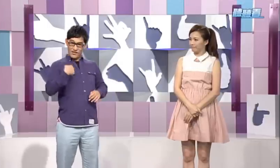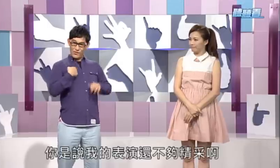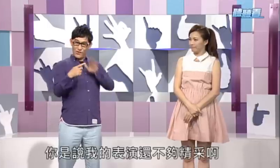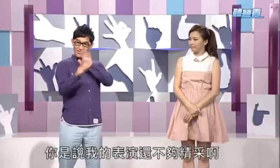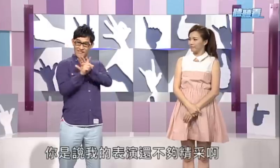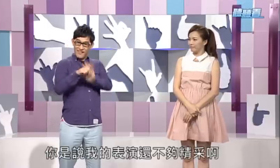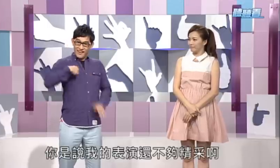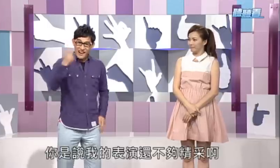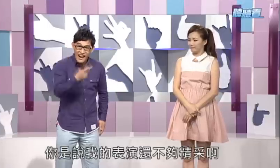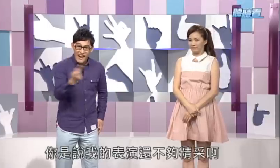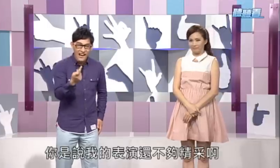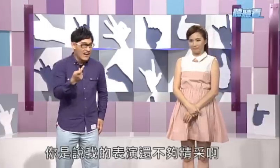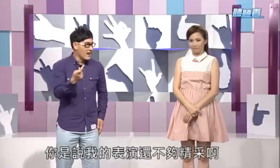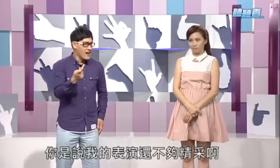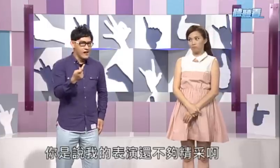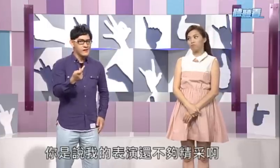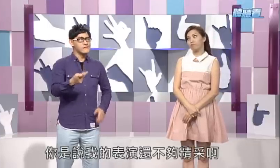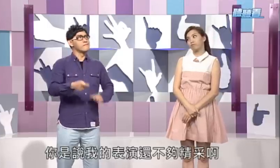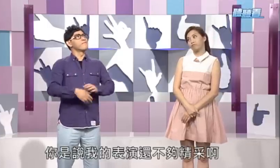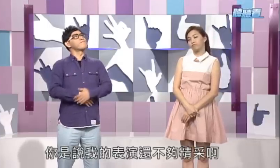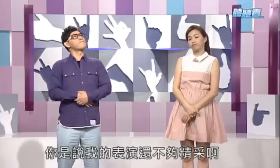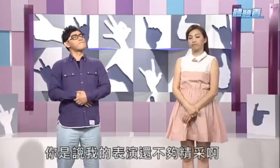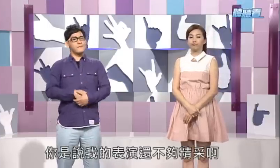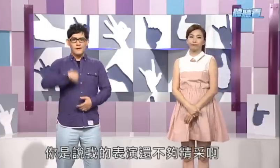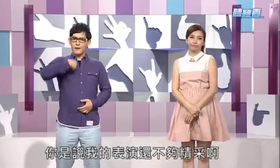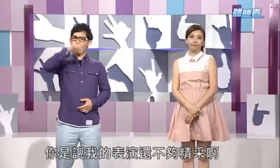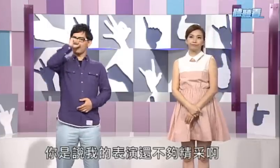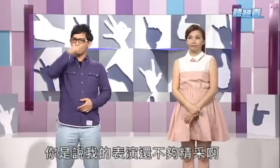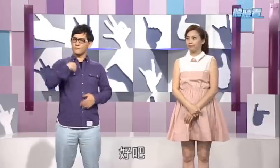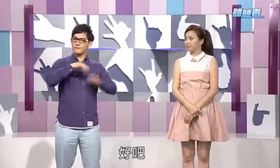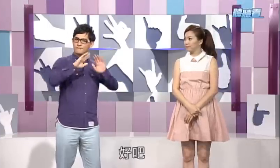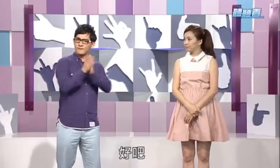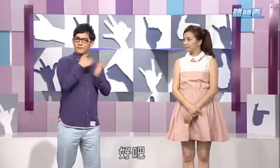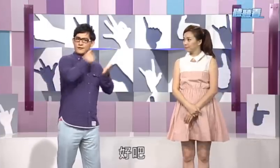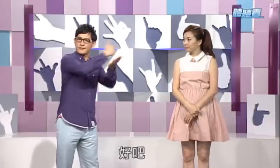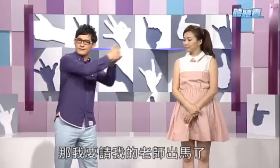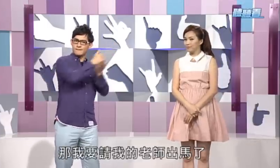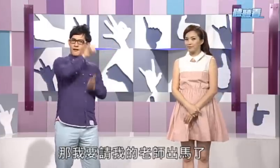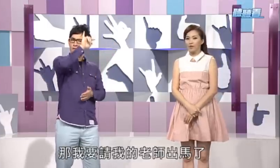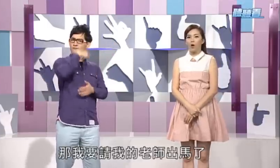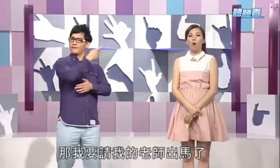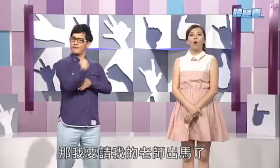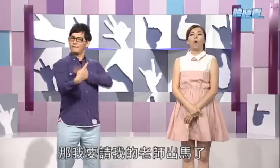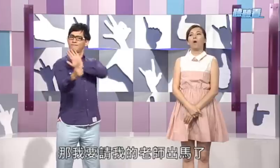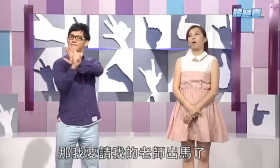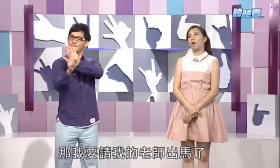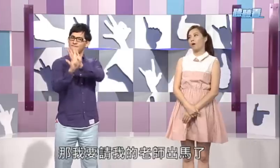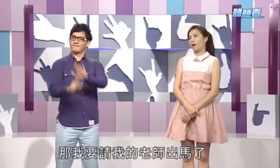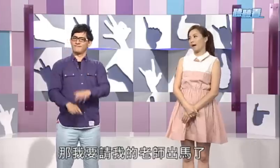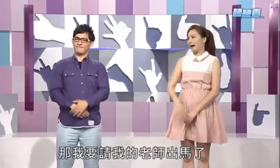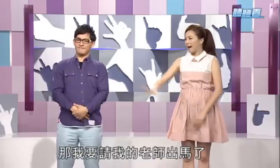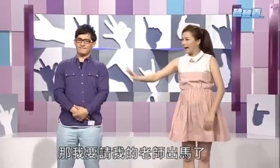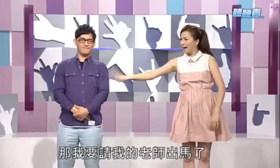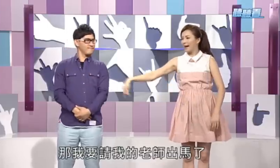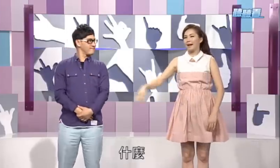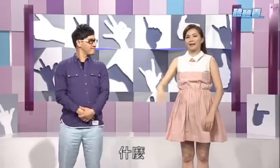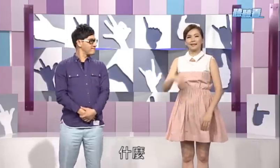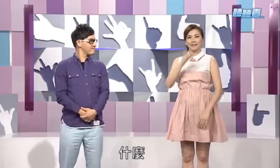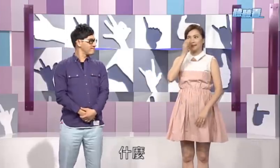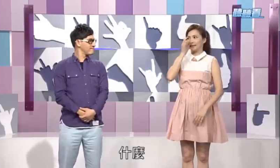是说我的表演还不够精彩啊？好吧。那我要请我的老师出马了。 什